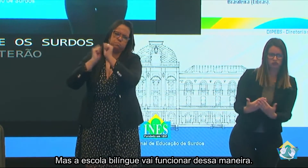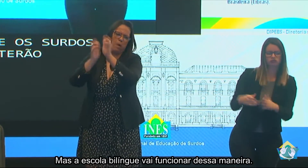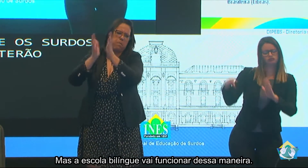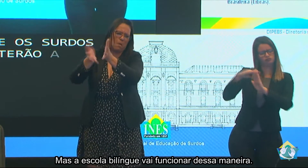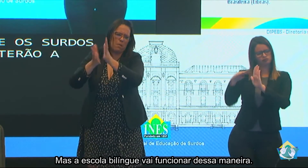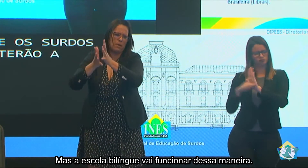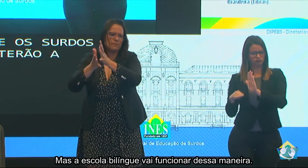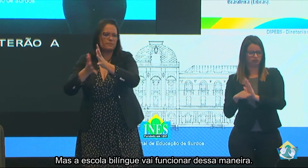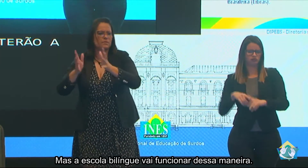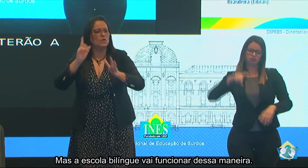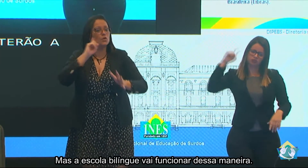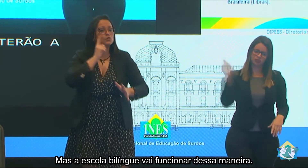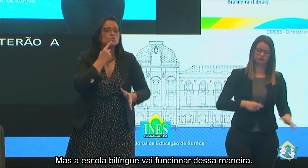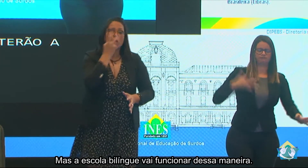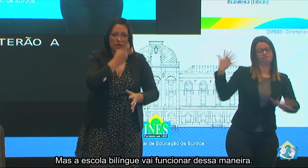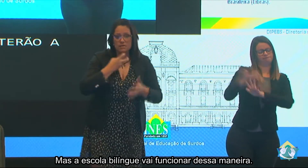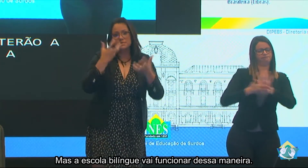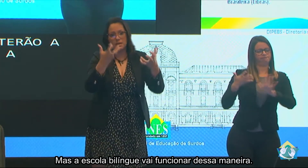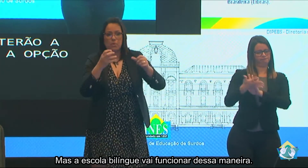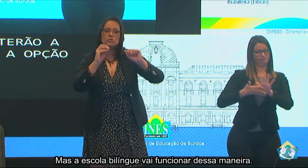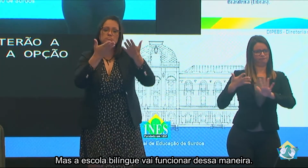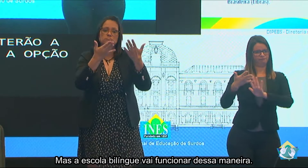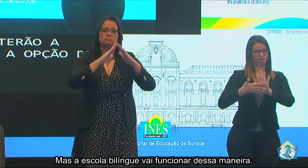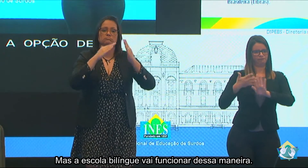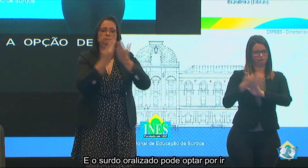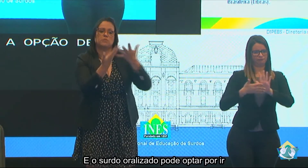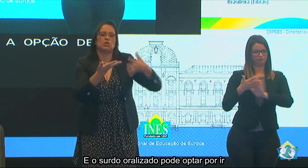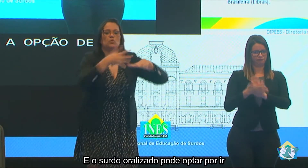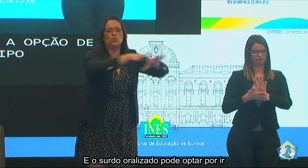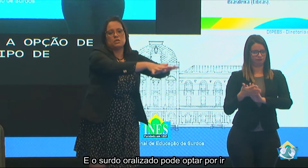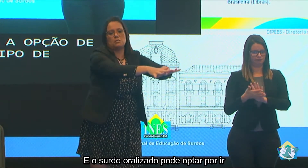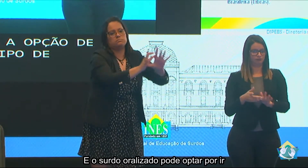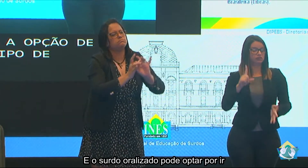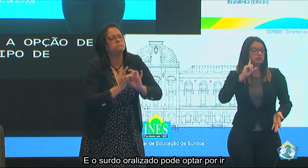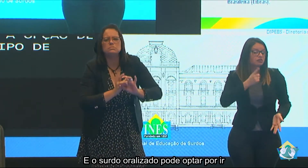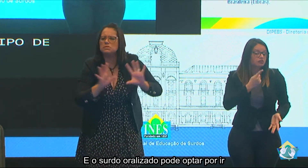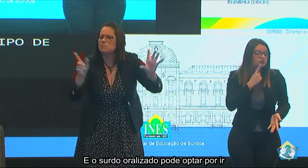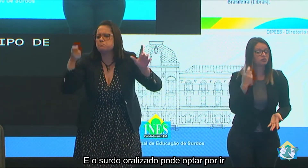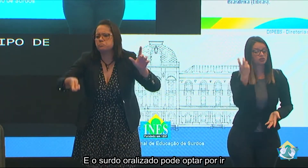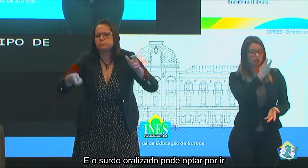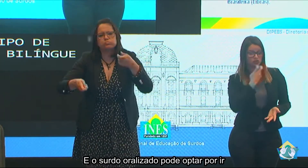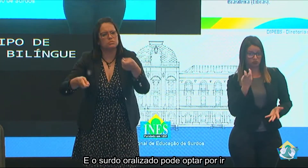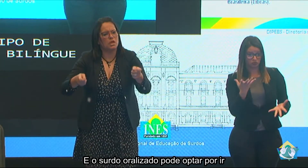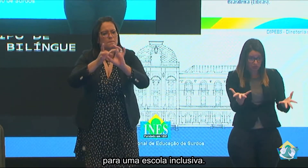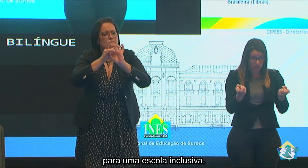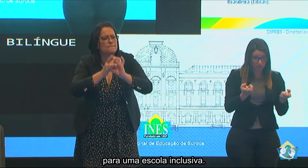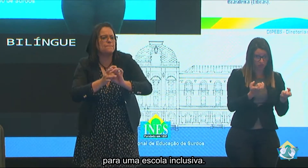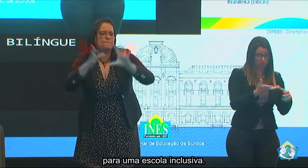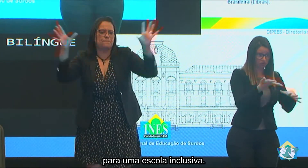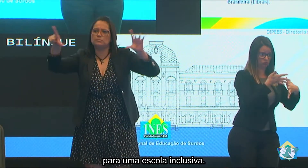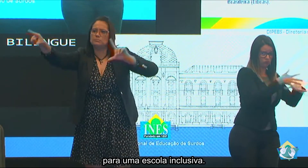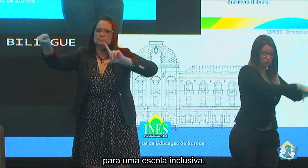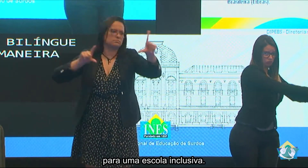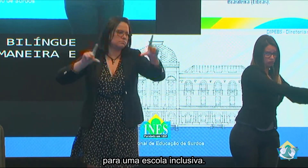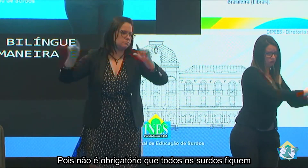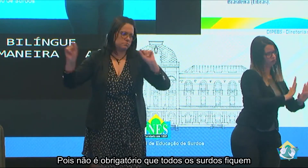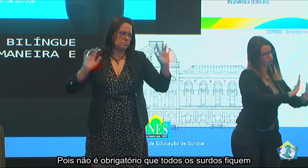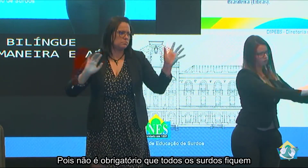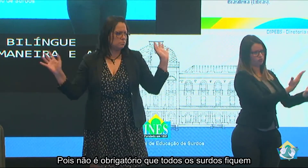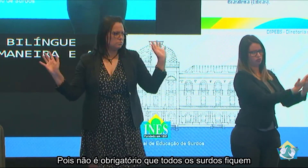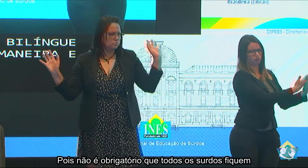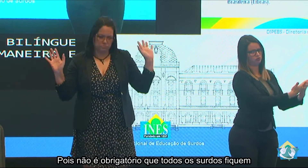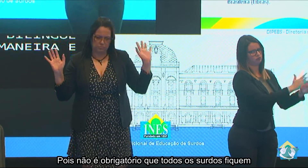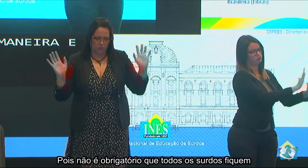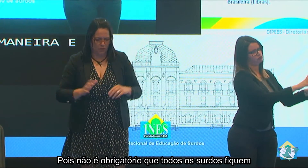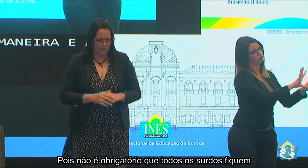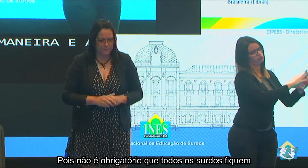escola. Mas a escola bilíngue vai funcionar dessa maneira. E aí o surdo oralizado pode optar por ir para uma escola inclusiva, porque